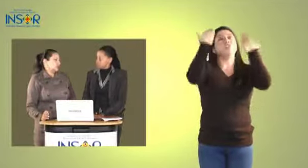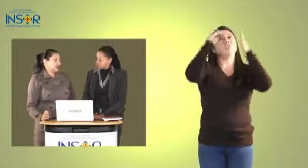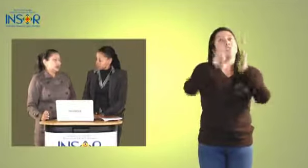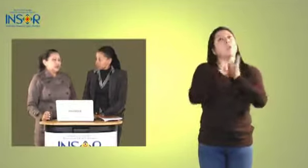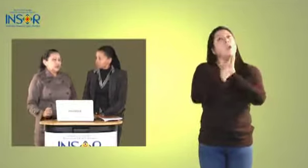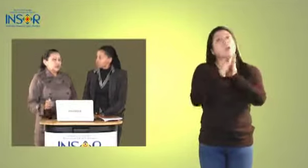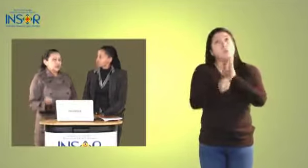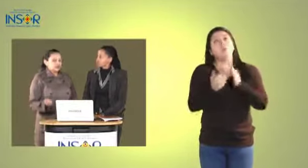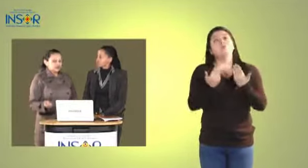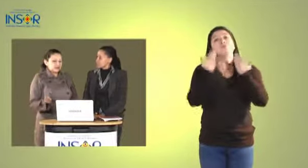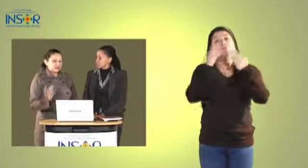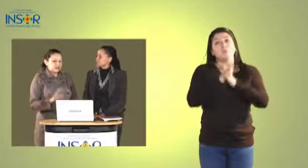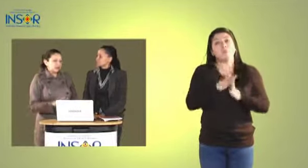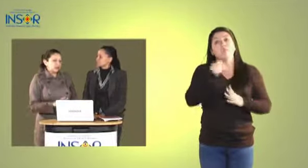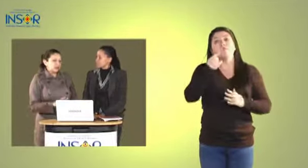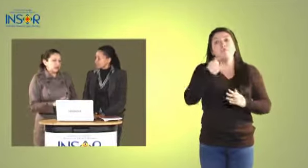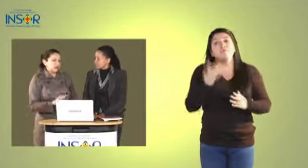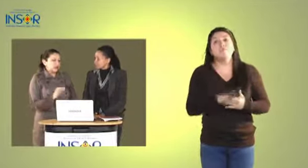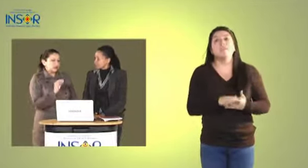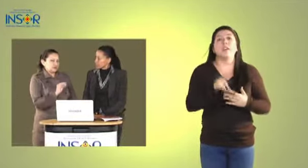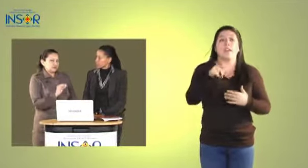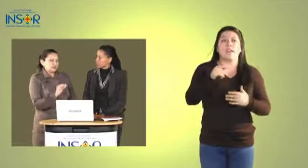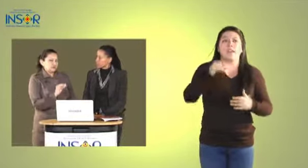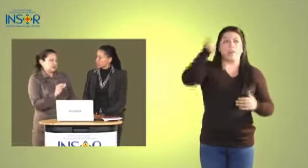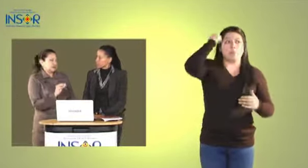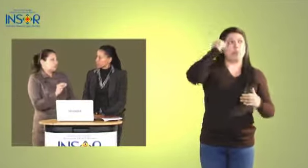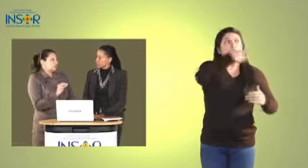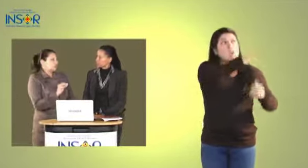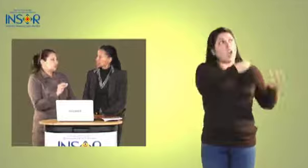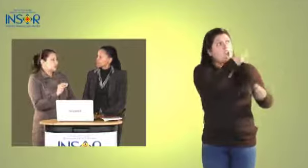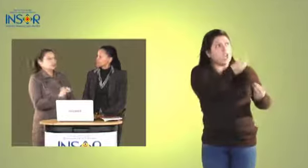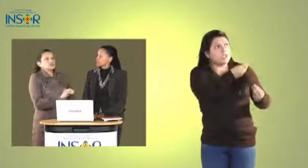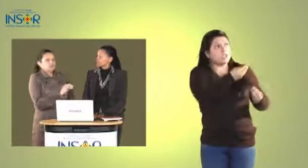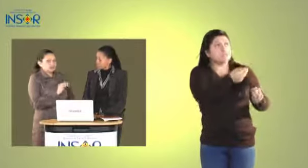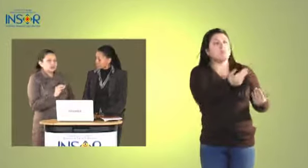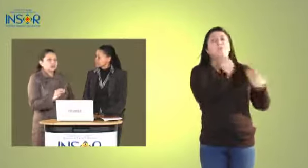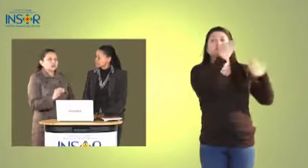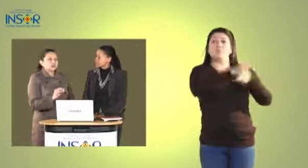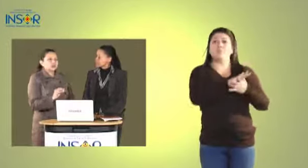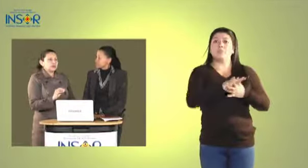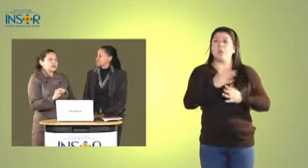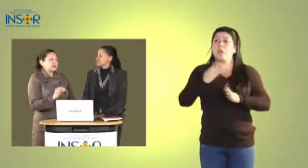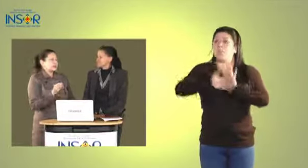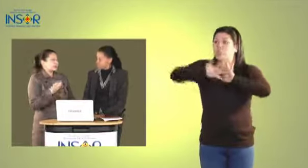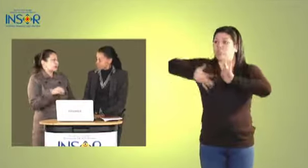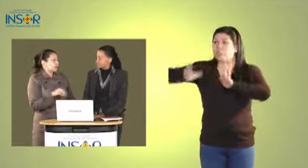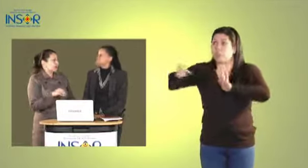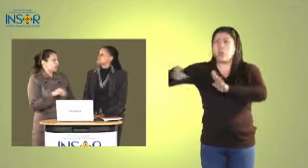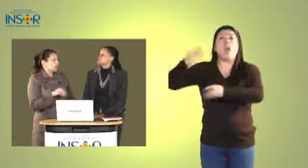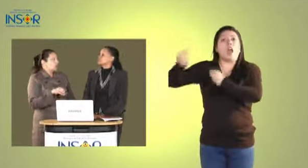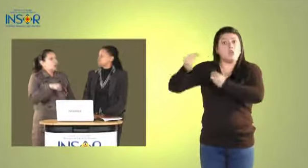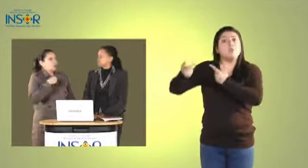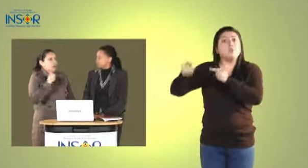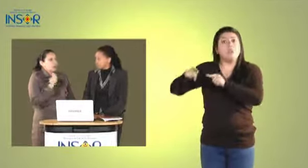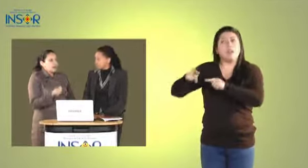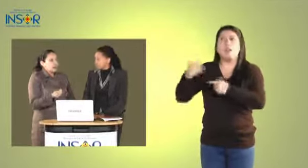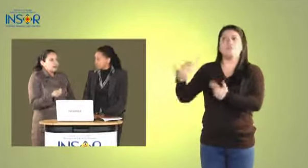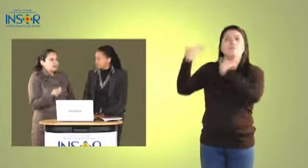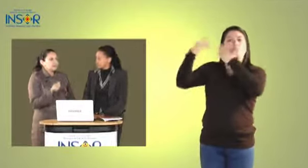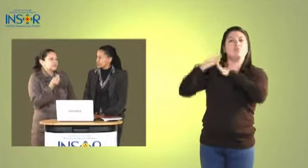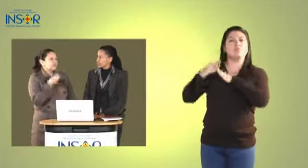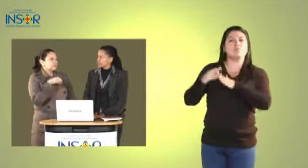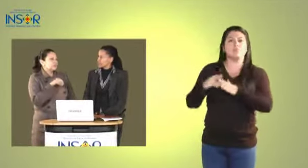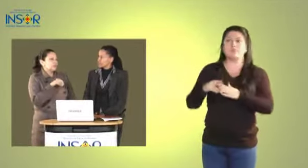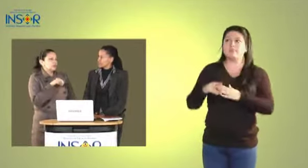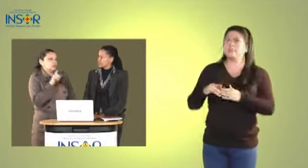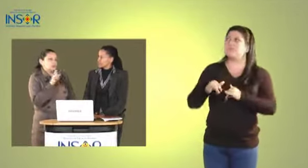función social. Entonces, si lo hace el maestro, es valioso; si lo hace el modelo lingüístico, es más valioso todavía, porque ellos están viendo que un